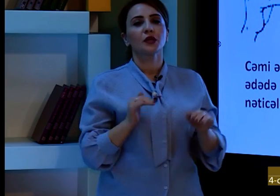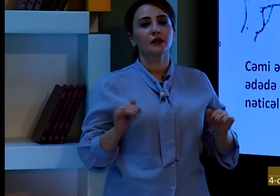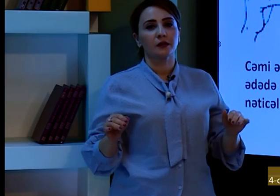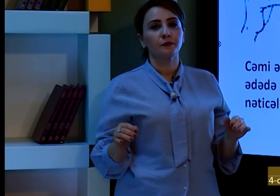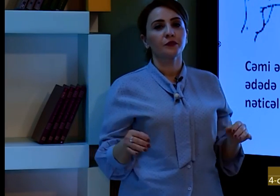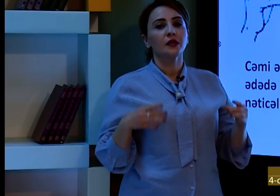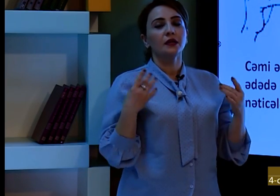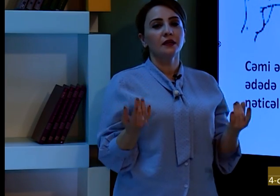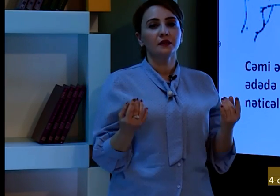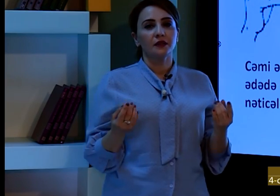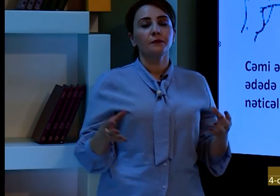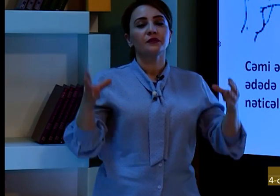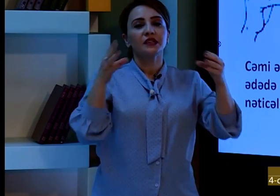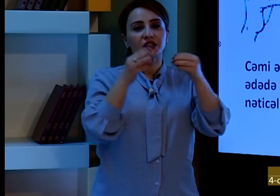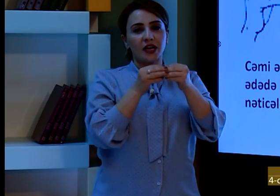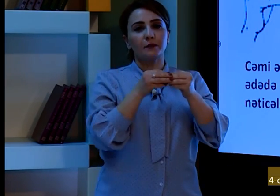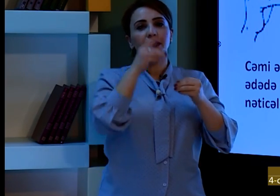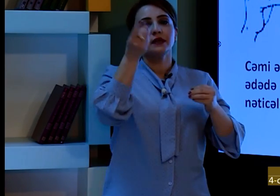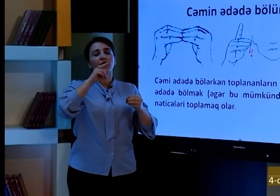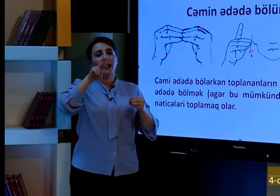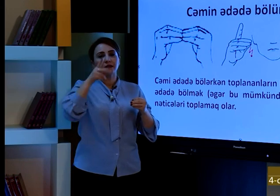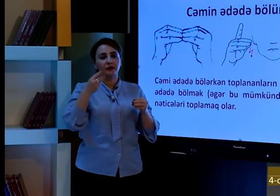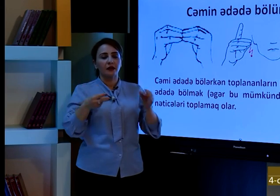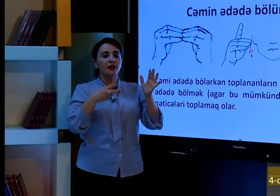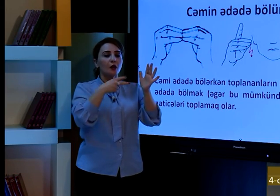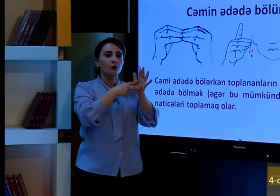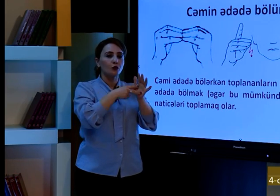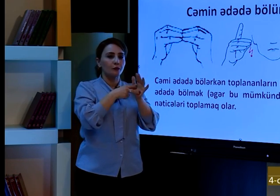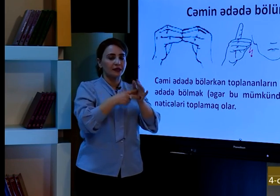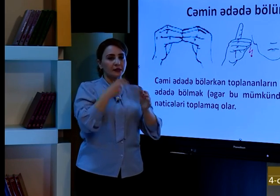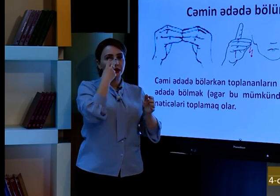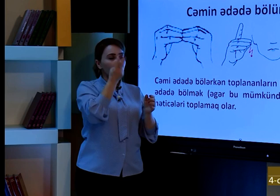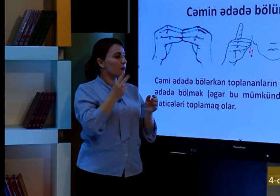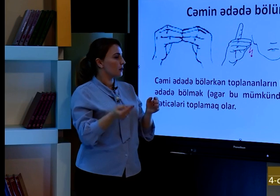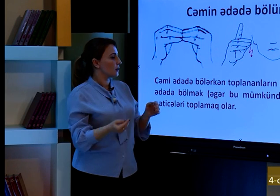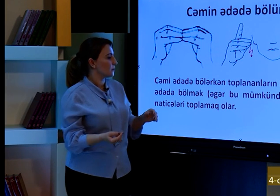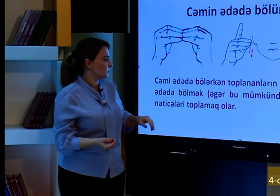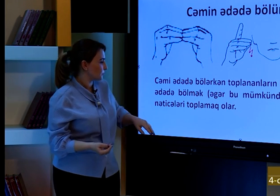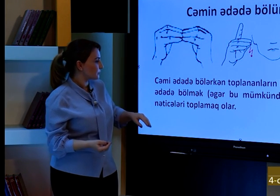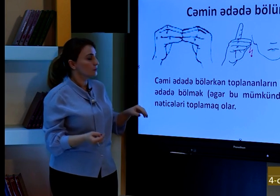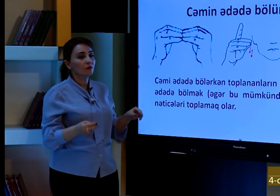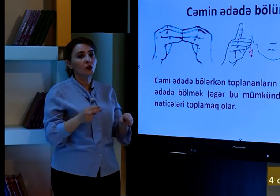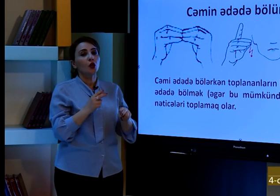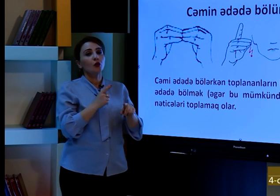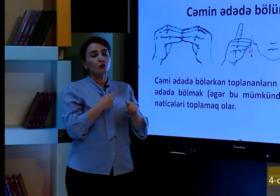Uşaqlar, indi cəmin ədədə bölünməsinə baxaq.